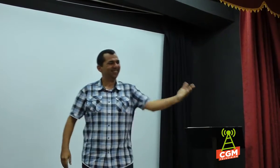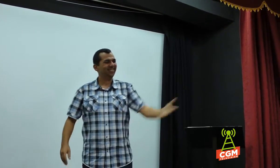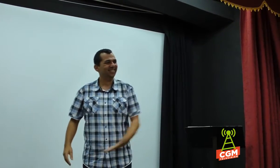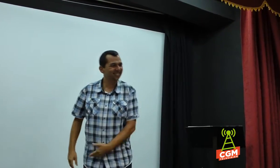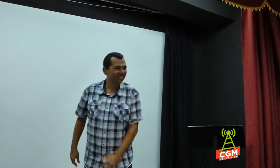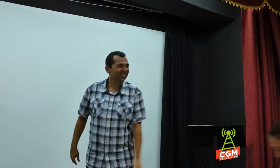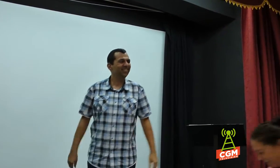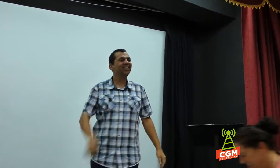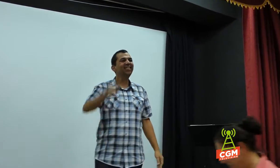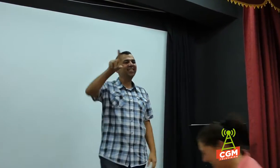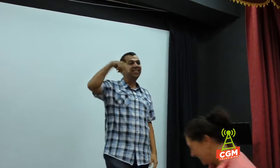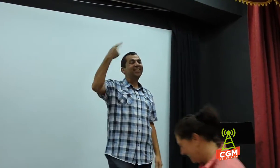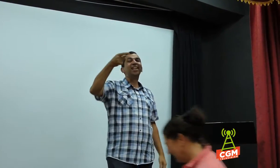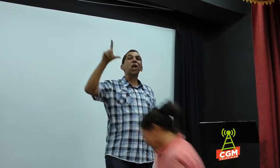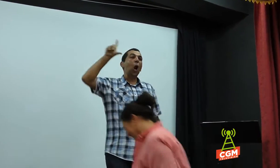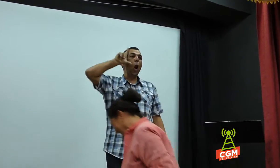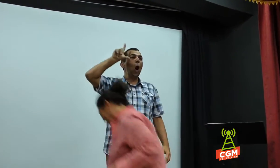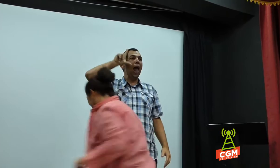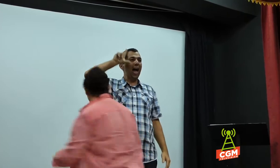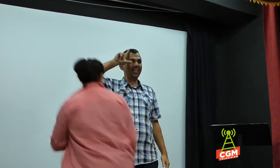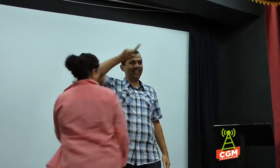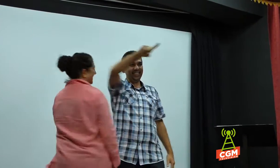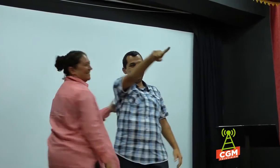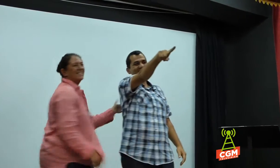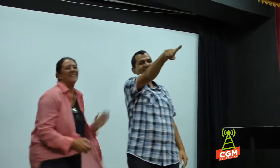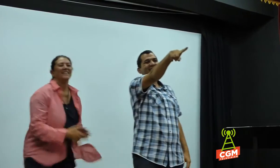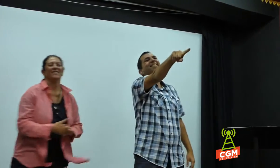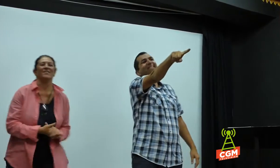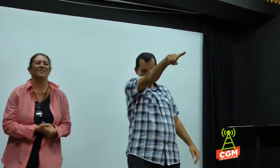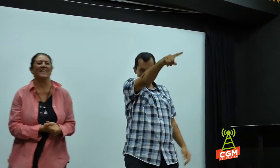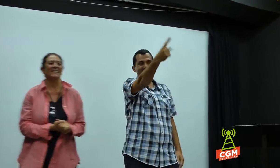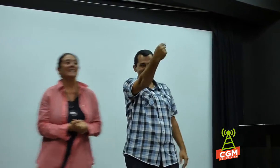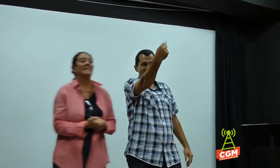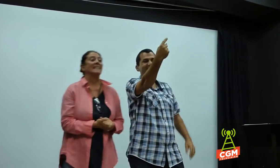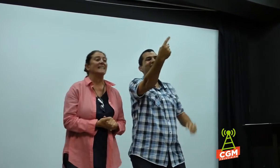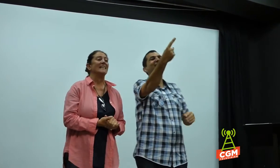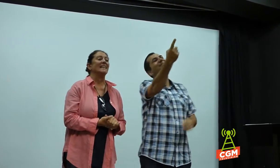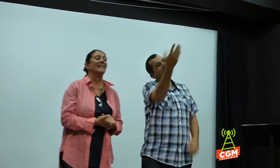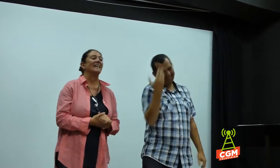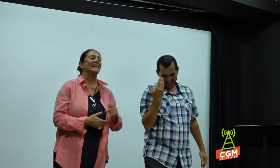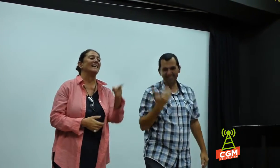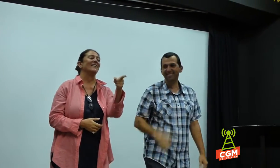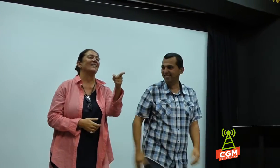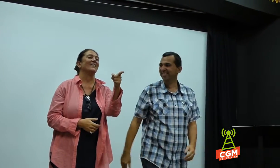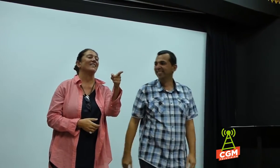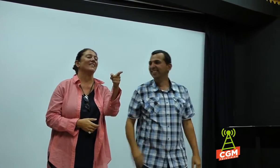pero ¿qué está presentando ahora este chico? Y a Lola. Y no, no, pero si yo no voy a hablar, pero qué